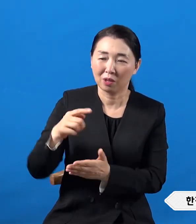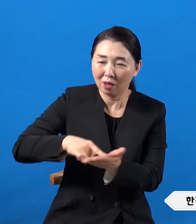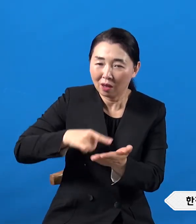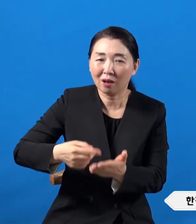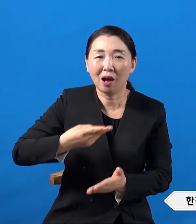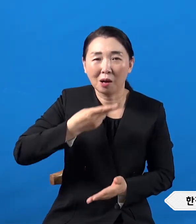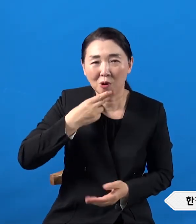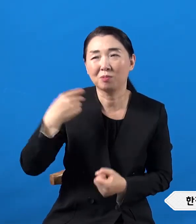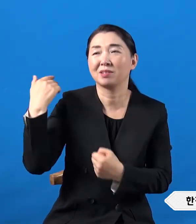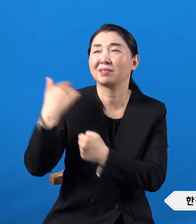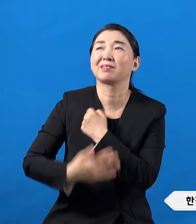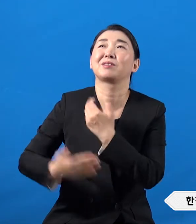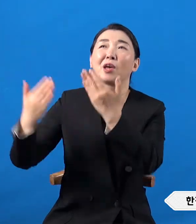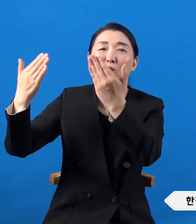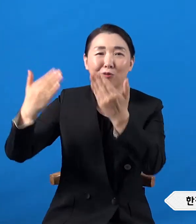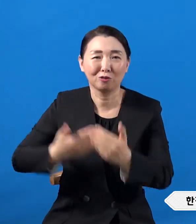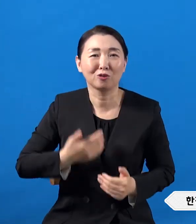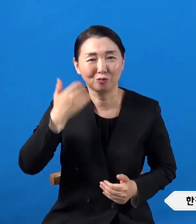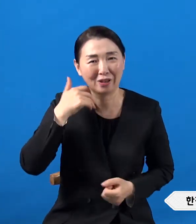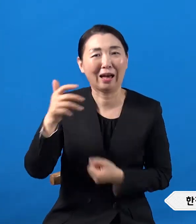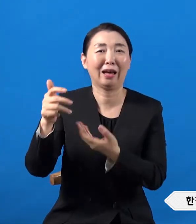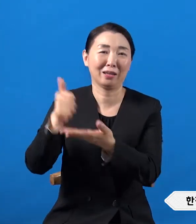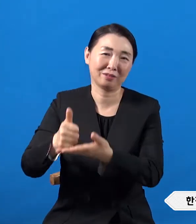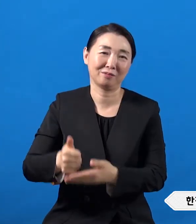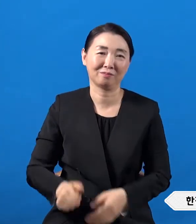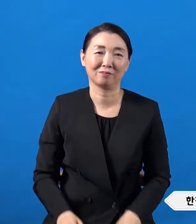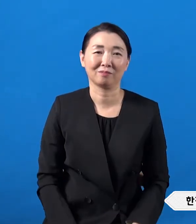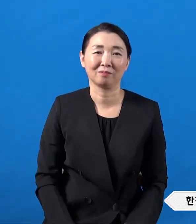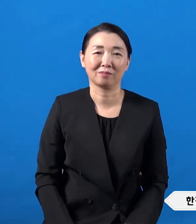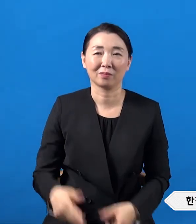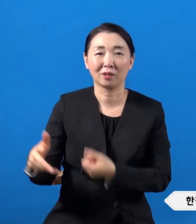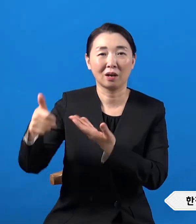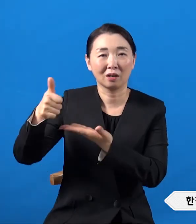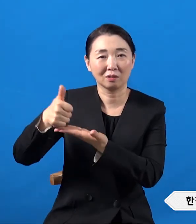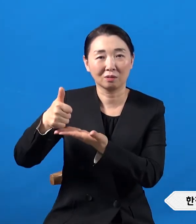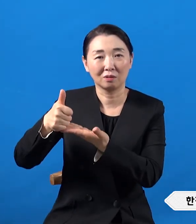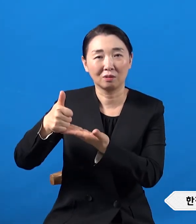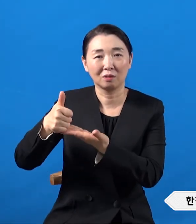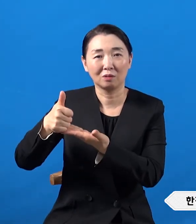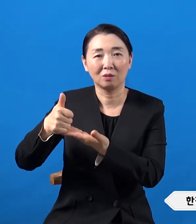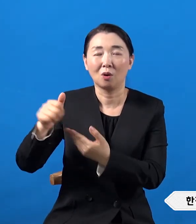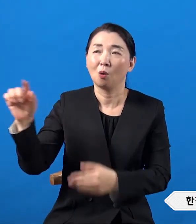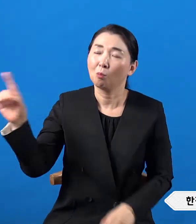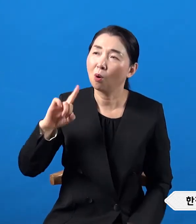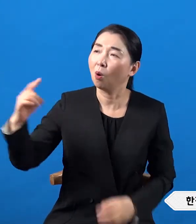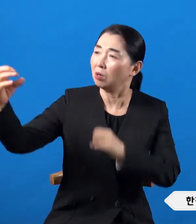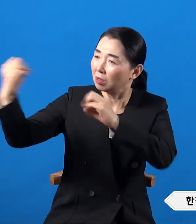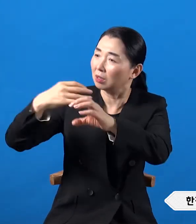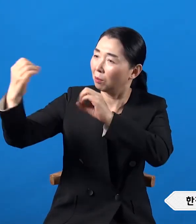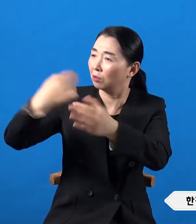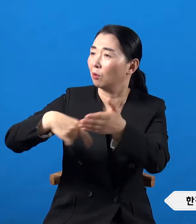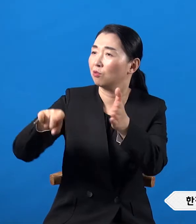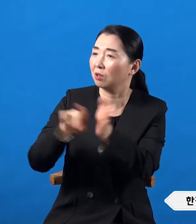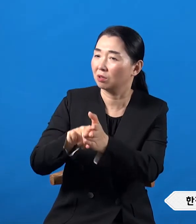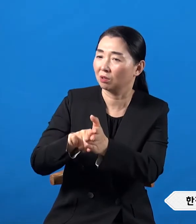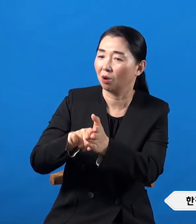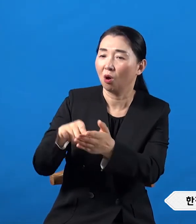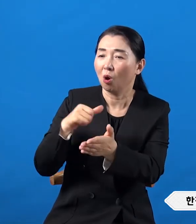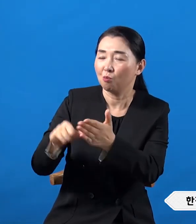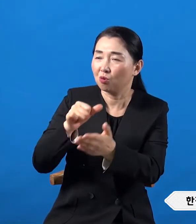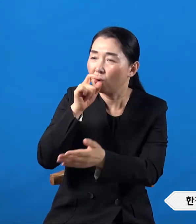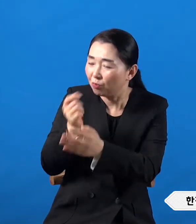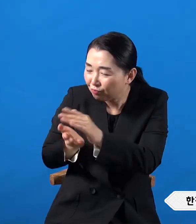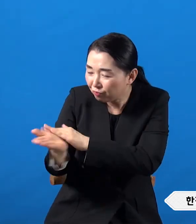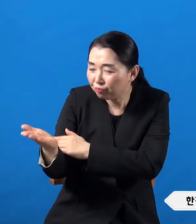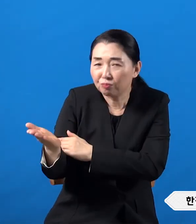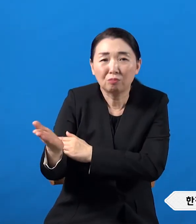아무 값없이 은혜를 베풀어 주시는 분이십니다. 결코 하나님께 뭘 어떤 응답받기 위해서 뇌물을 갖다 바쳐야